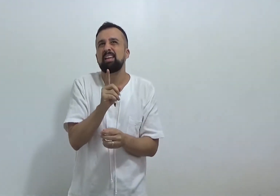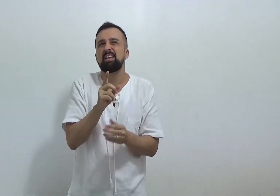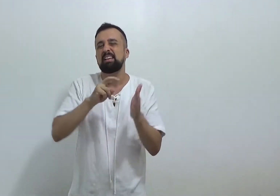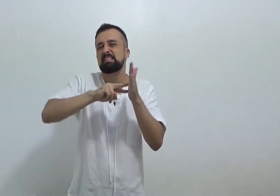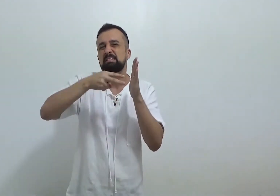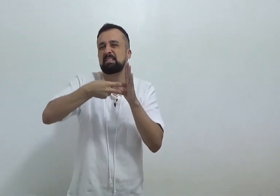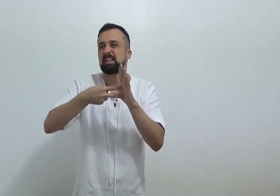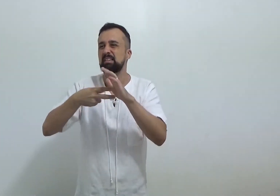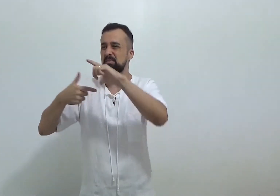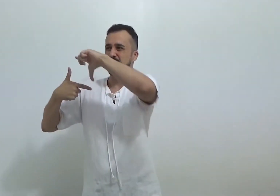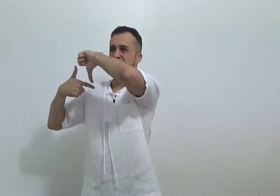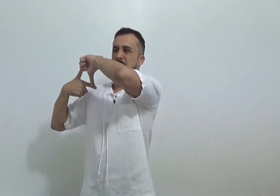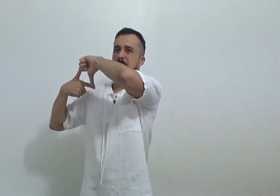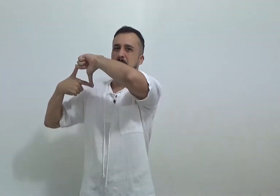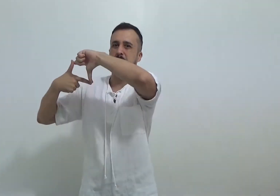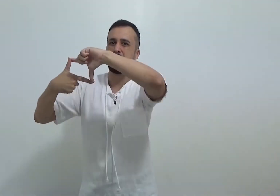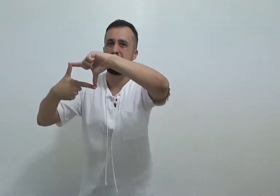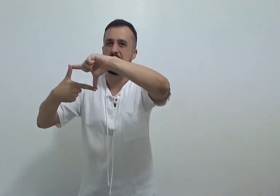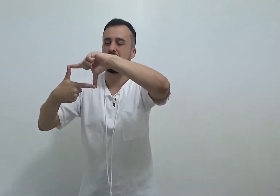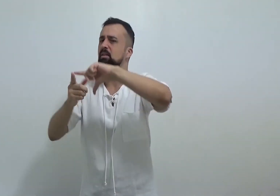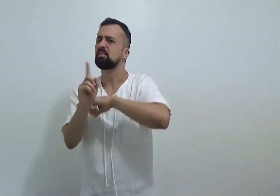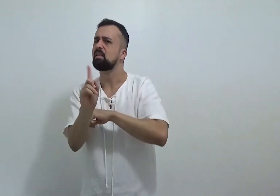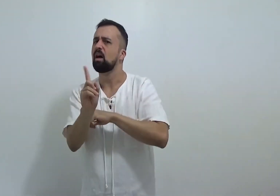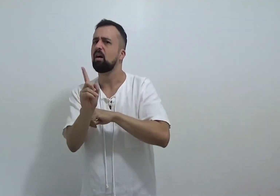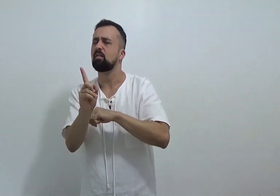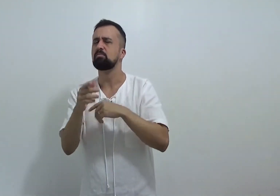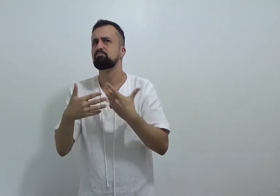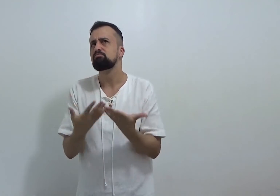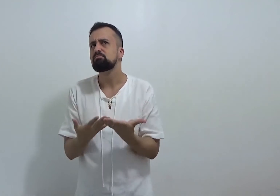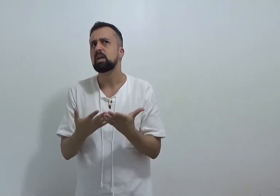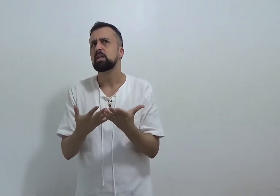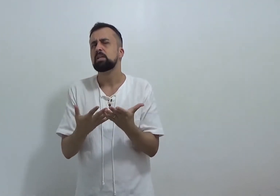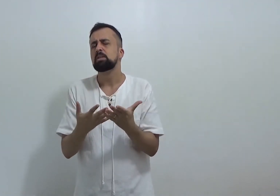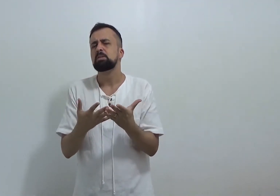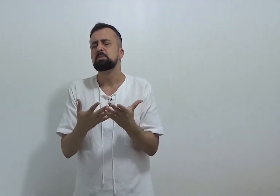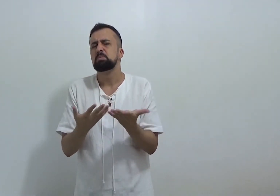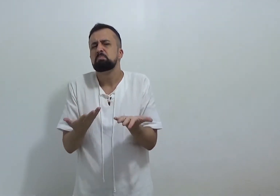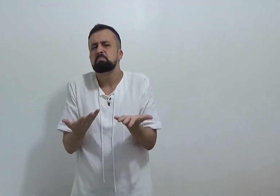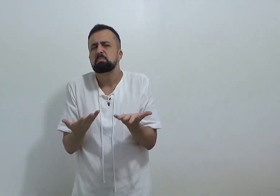geração. Não tradicional nesse sentido,